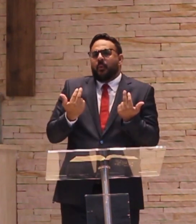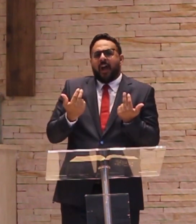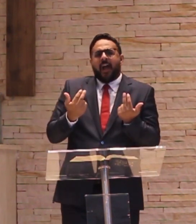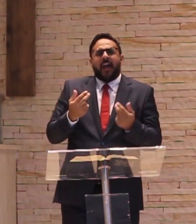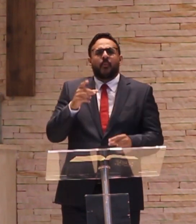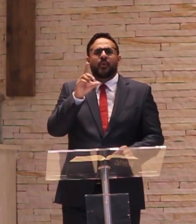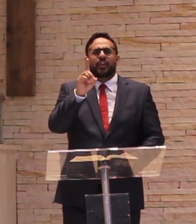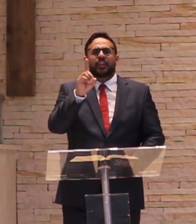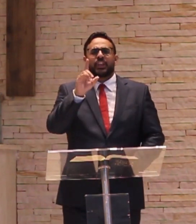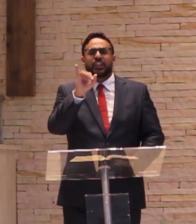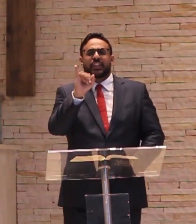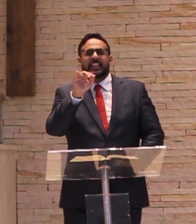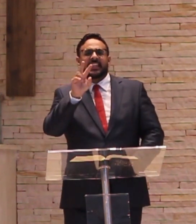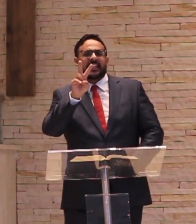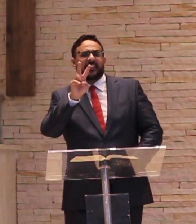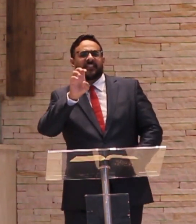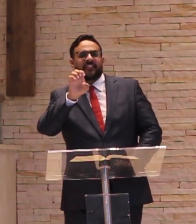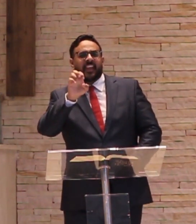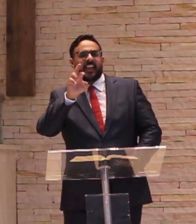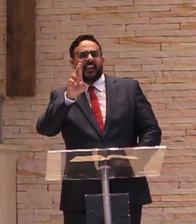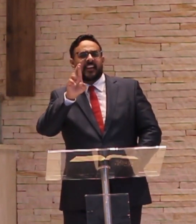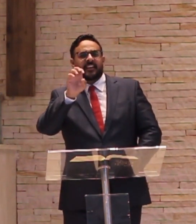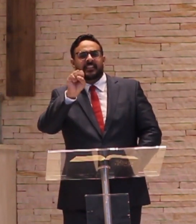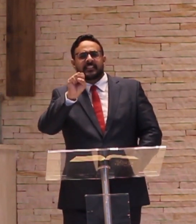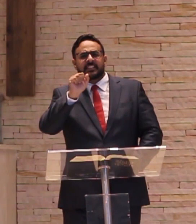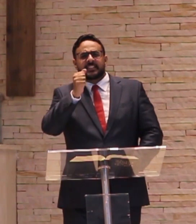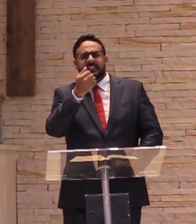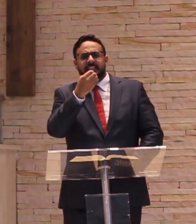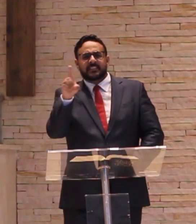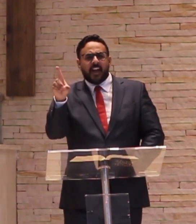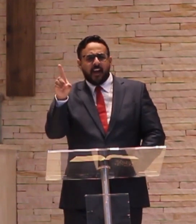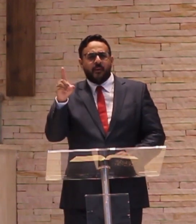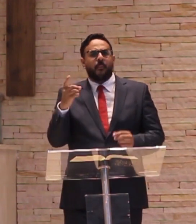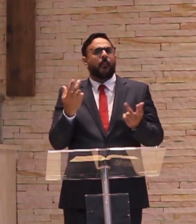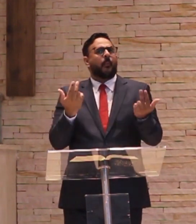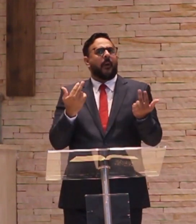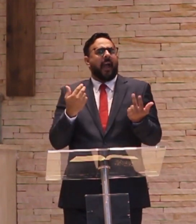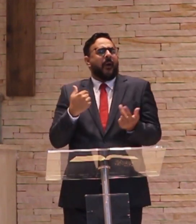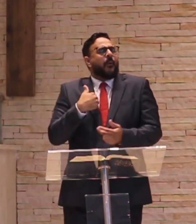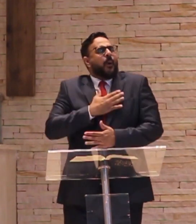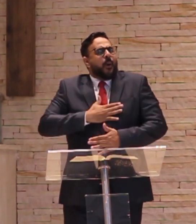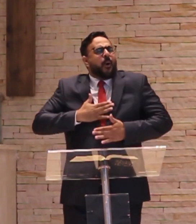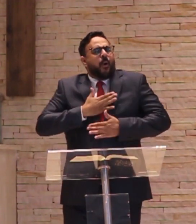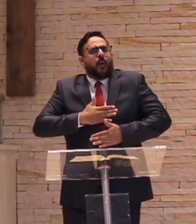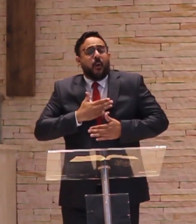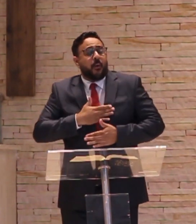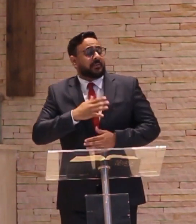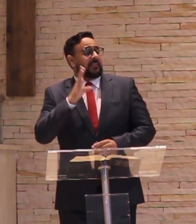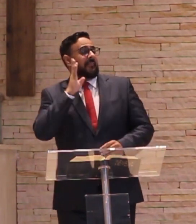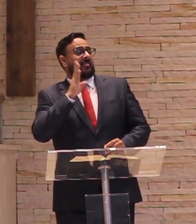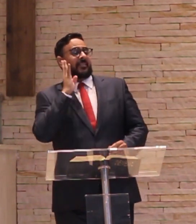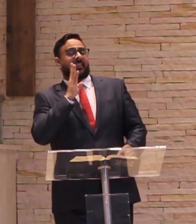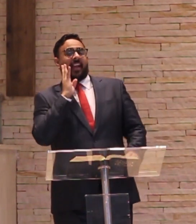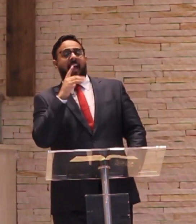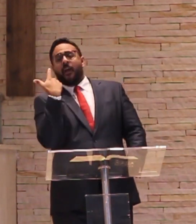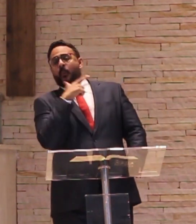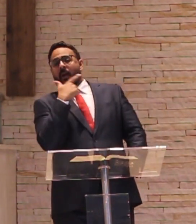um espetáculo para os apoiadores do Império Romano. Era tido como uma diversão